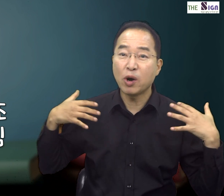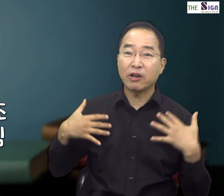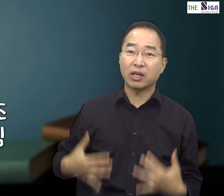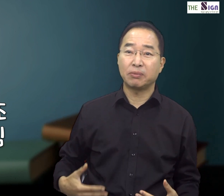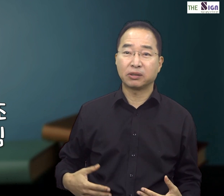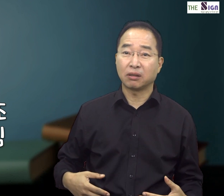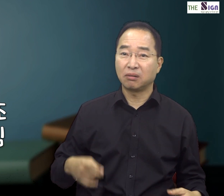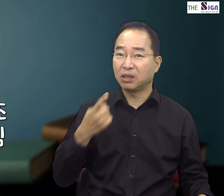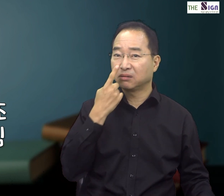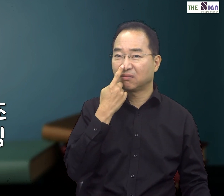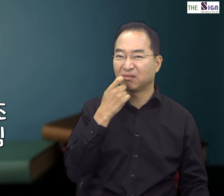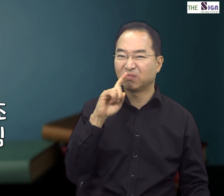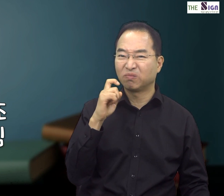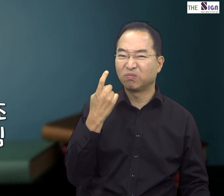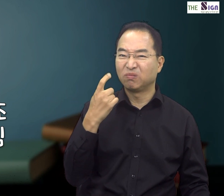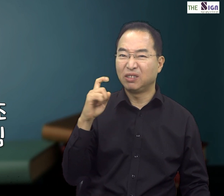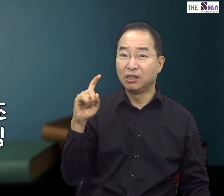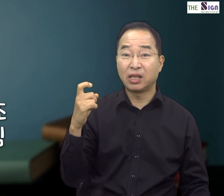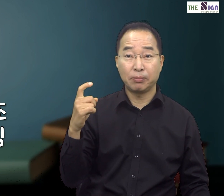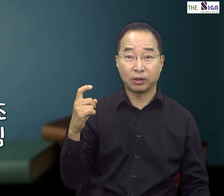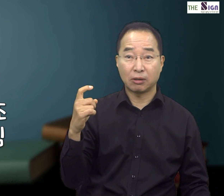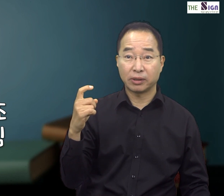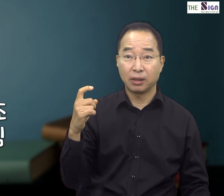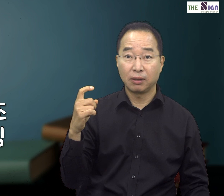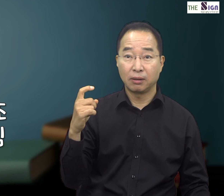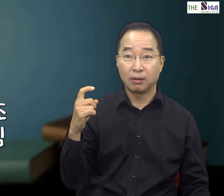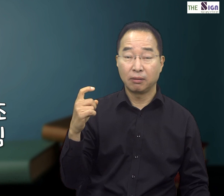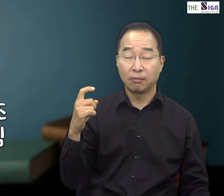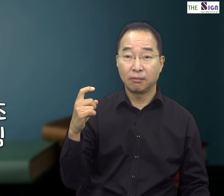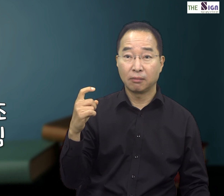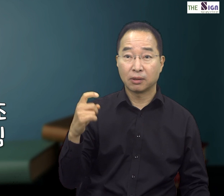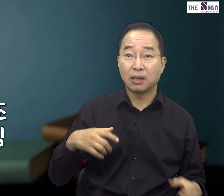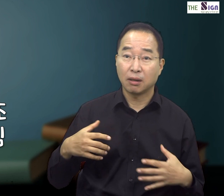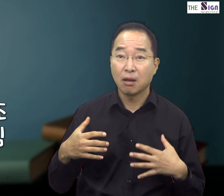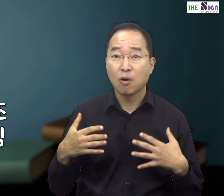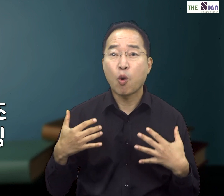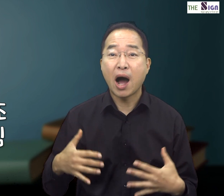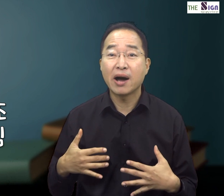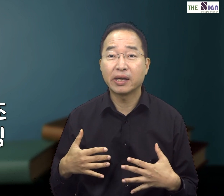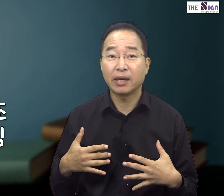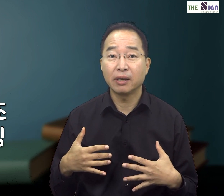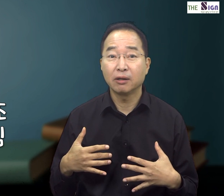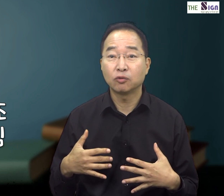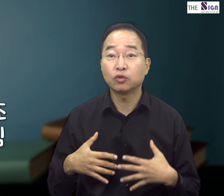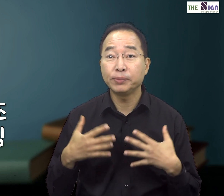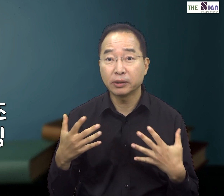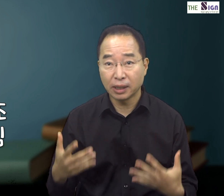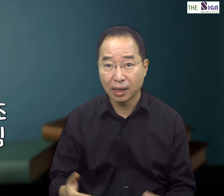화려하게 입었어. 그러면 이렇게 입었다고 그래. 그러니까 과하게 꾸몄다라는